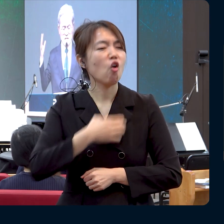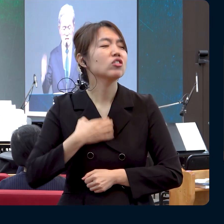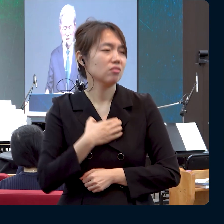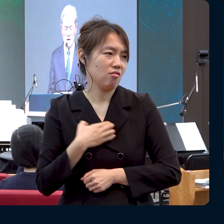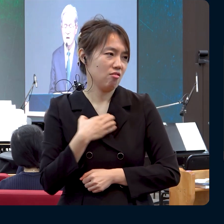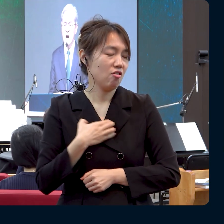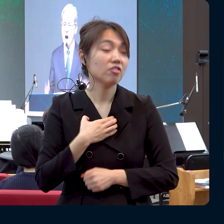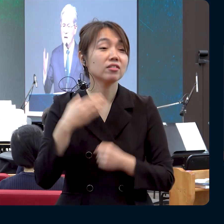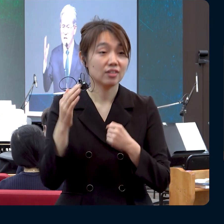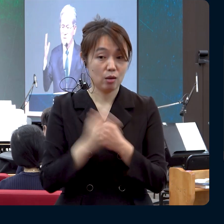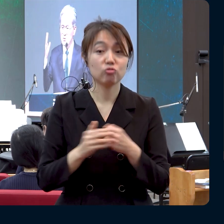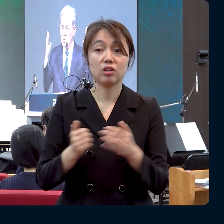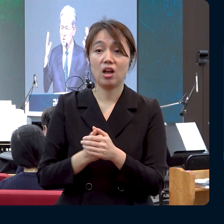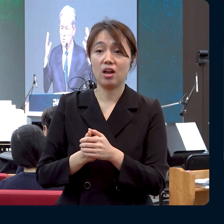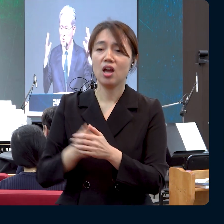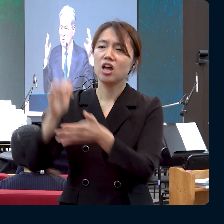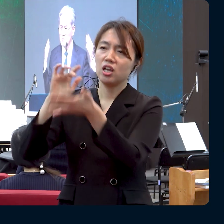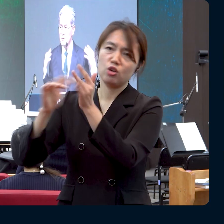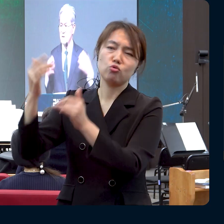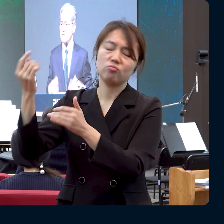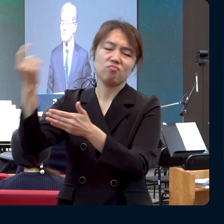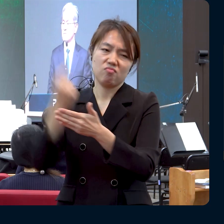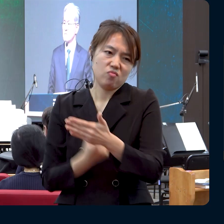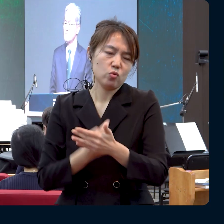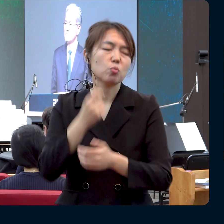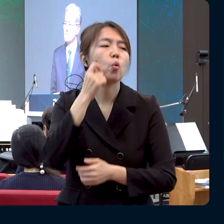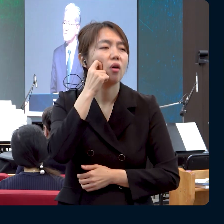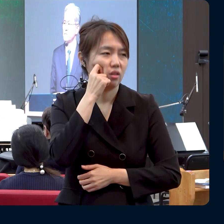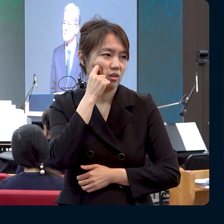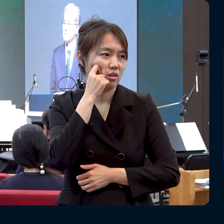차 있으니까 하나님이 들어오실 곳이 없는 거예요.